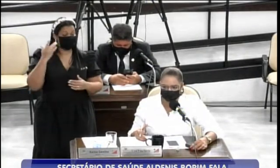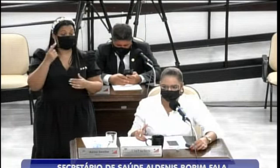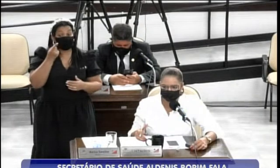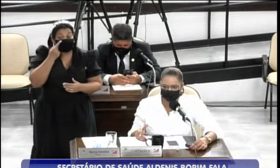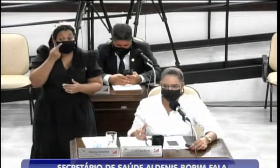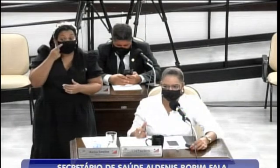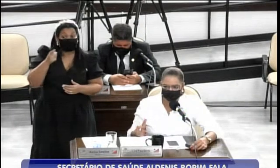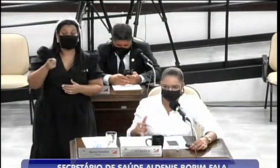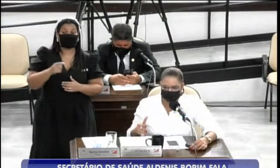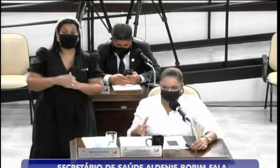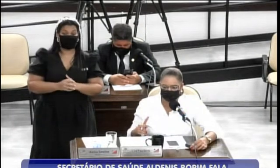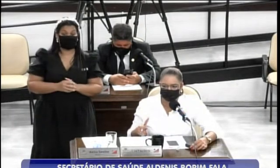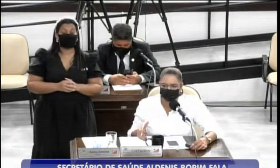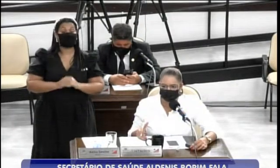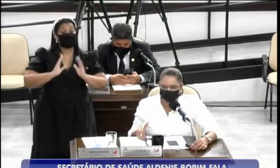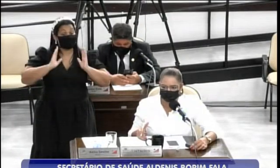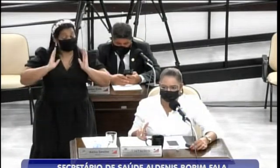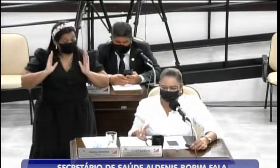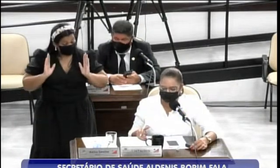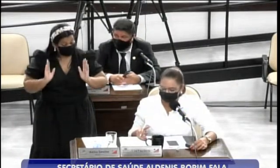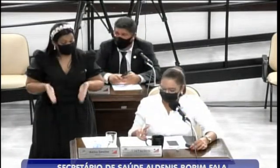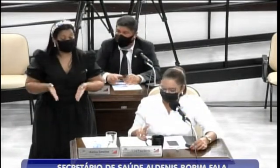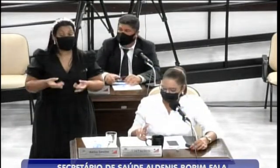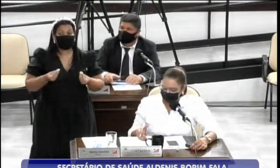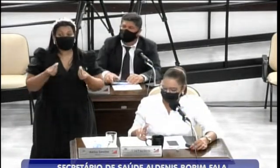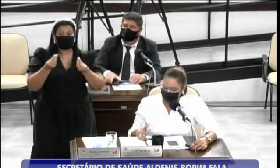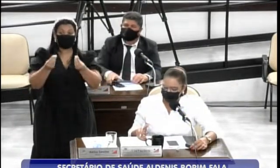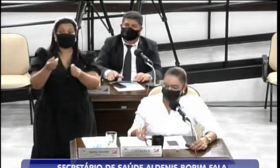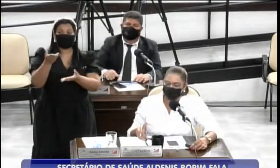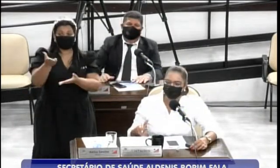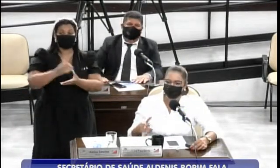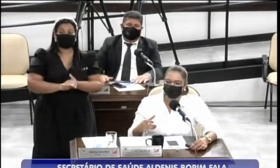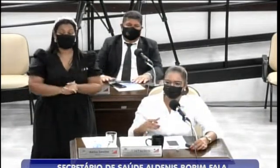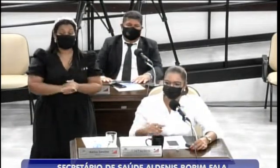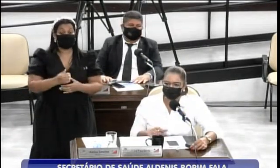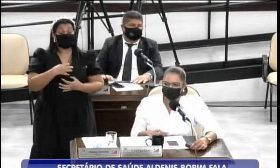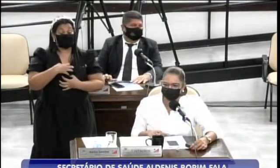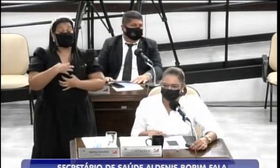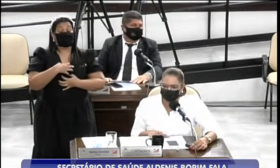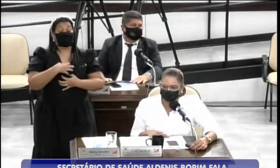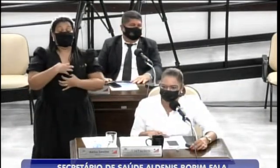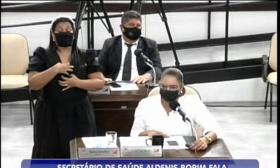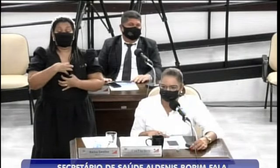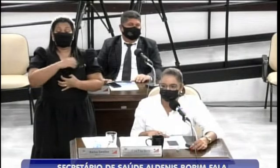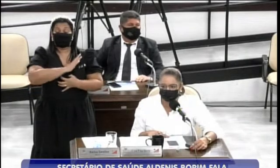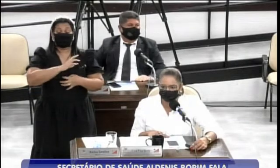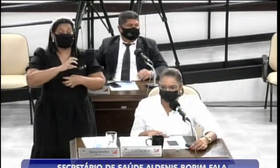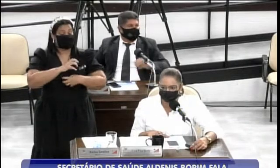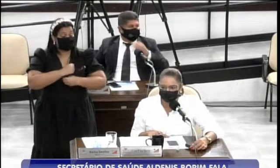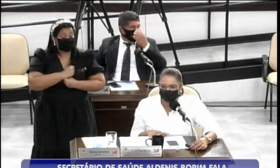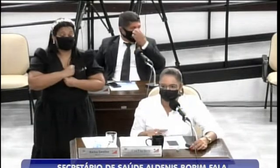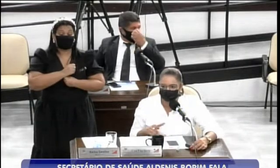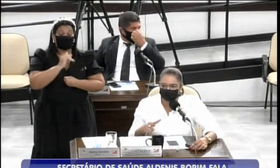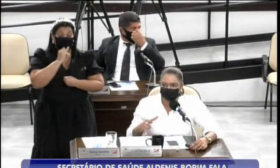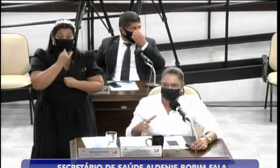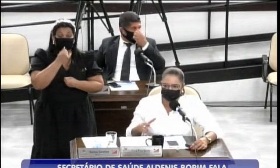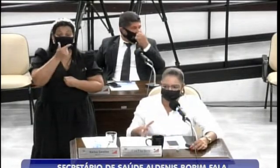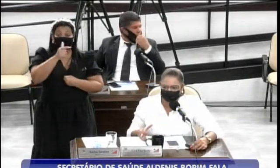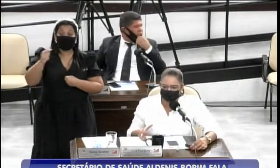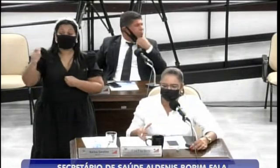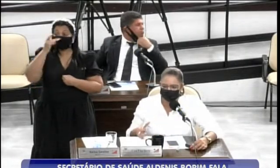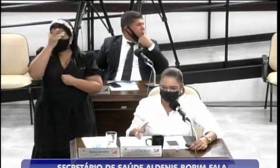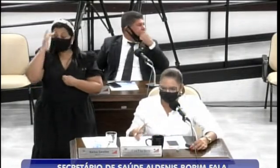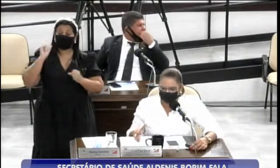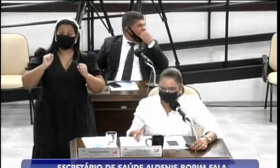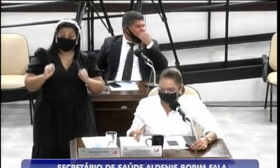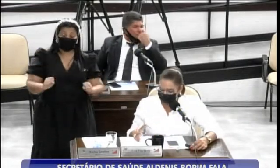situação dessa, já passei o conhecimento do senhor, e isso me penaliza muito o coração em saber que outras pessoas possam